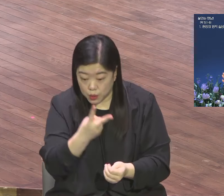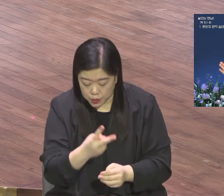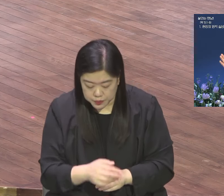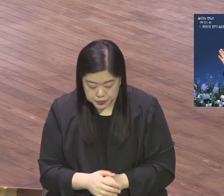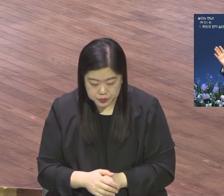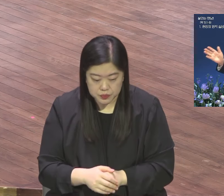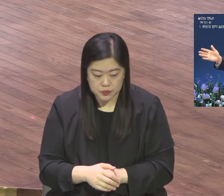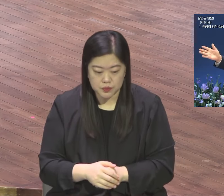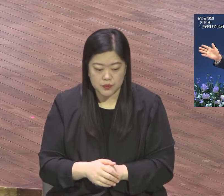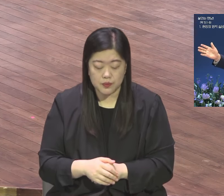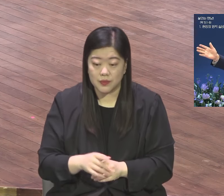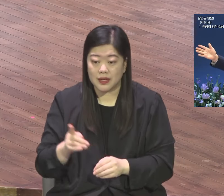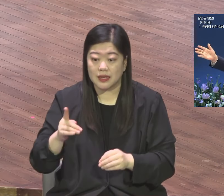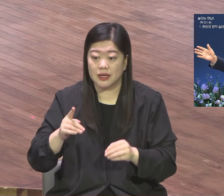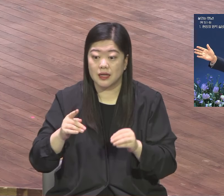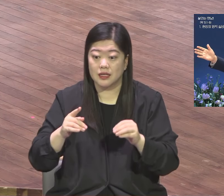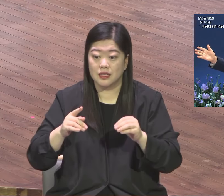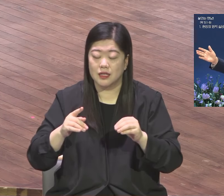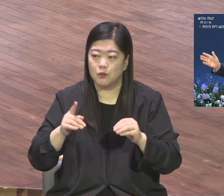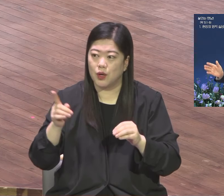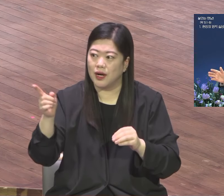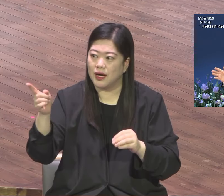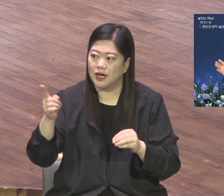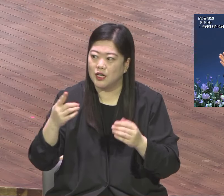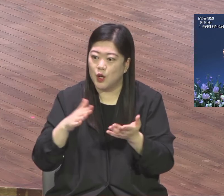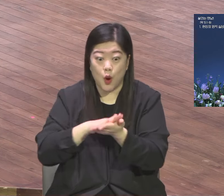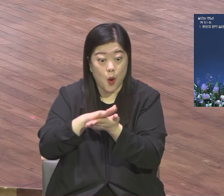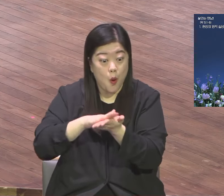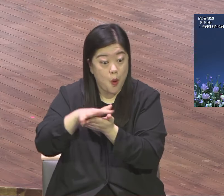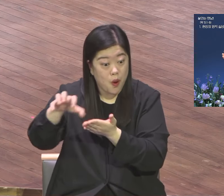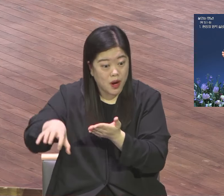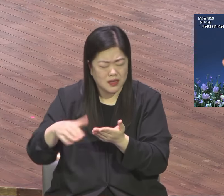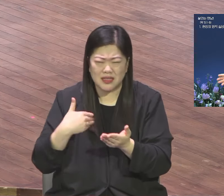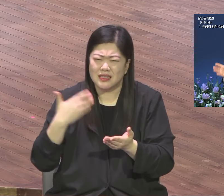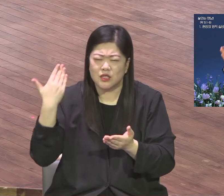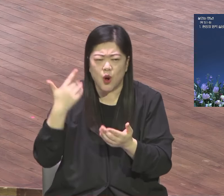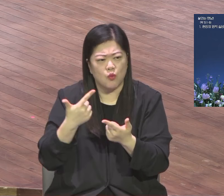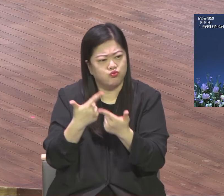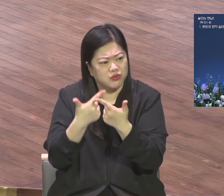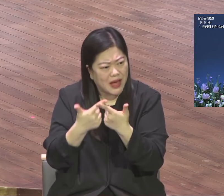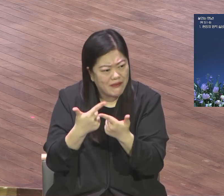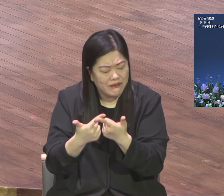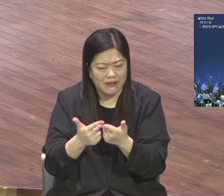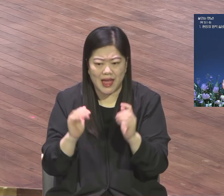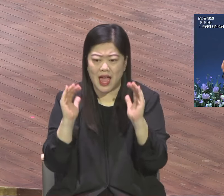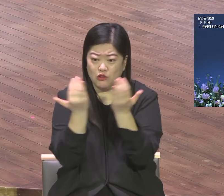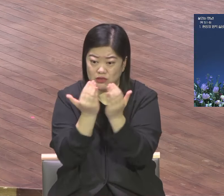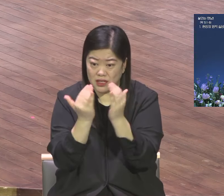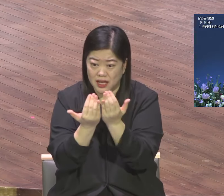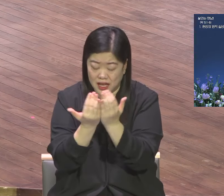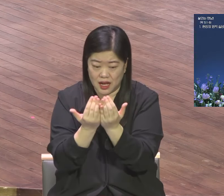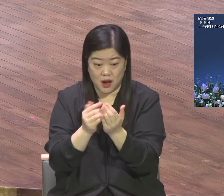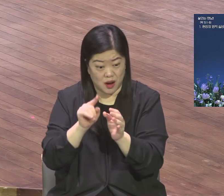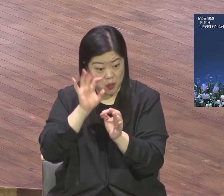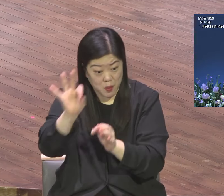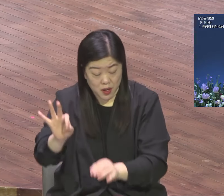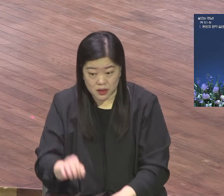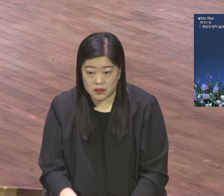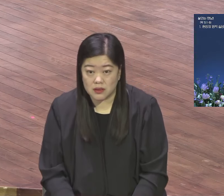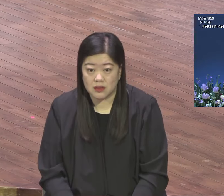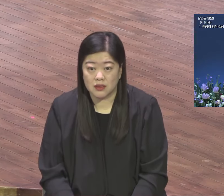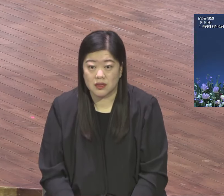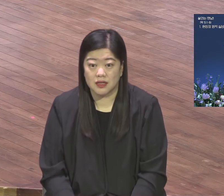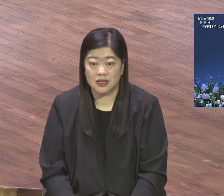좀 유명하다는 무슨 유흥지라든가 저 부산 같은 데 저 해운대 가면요 이 길